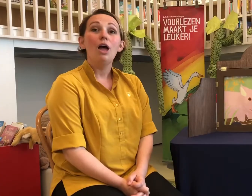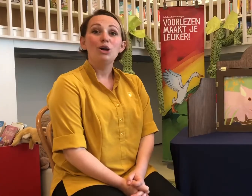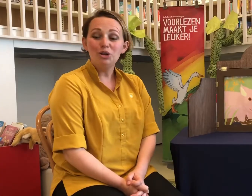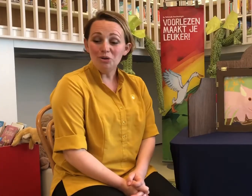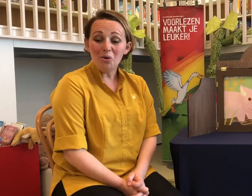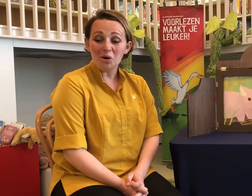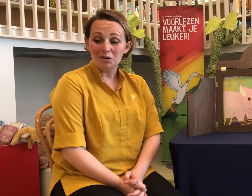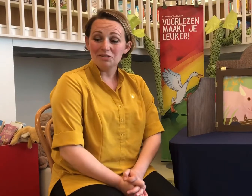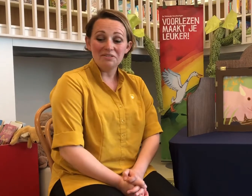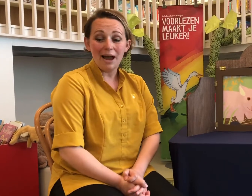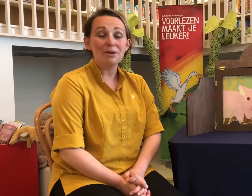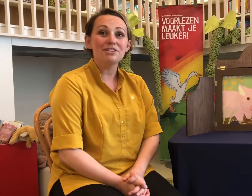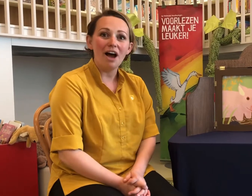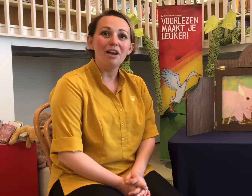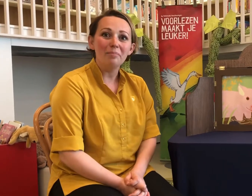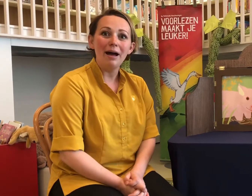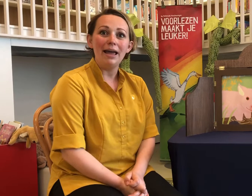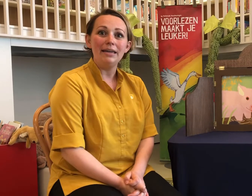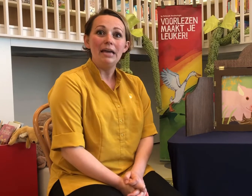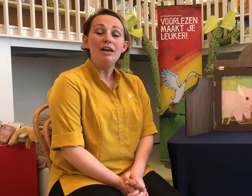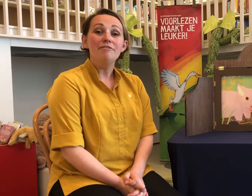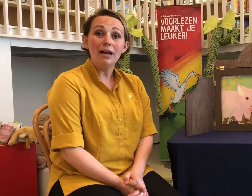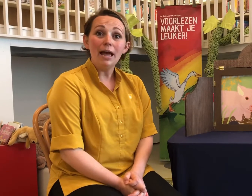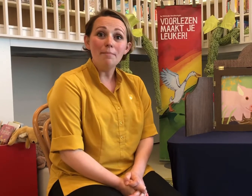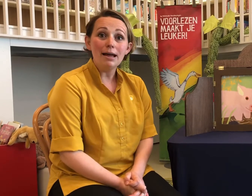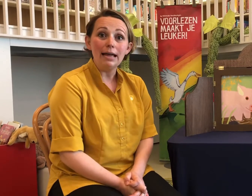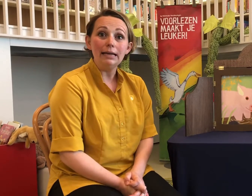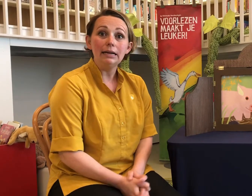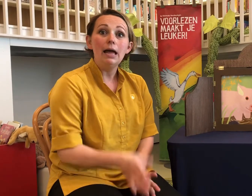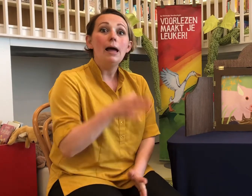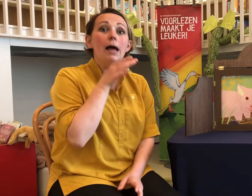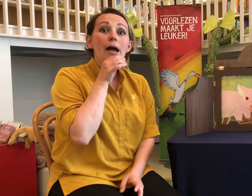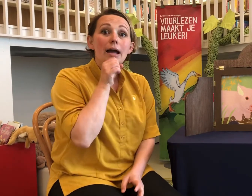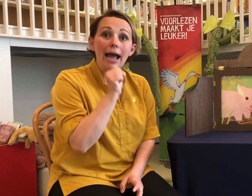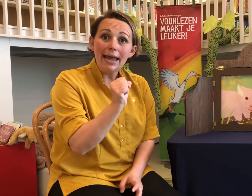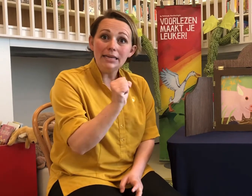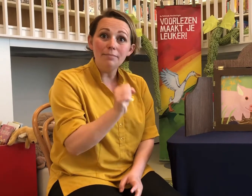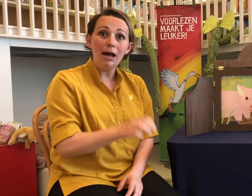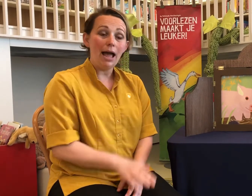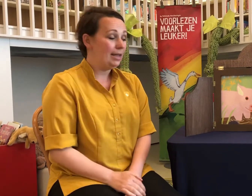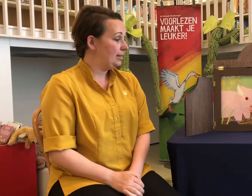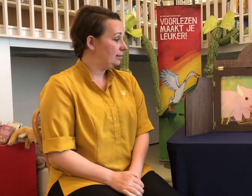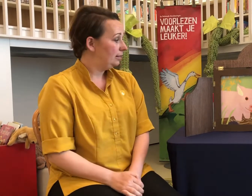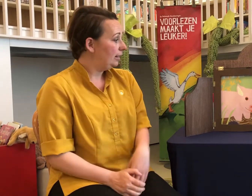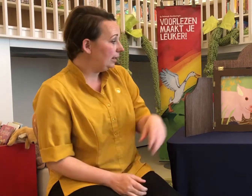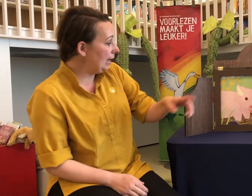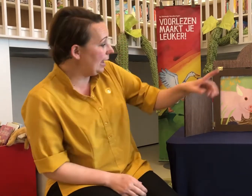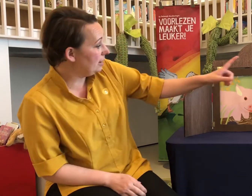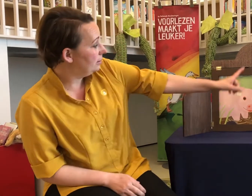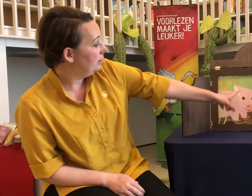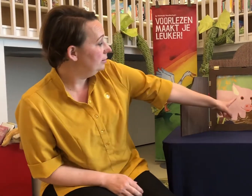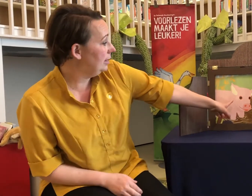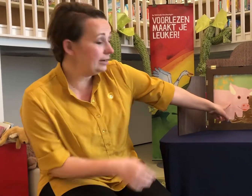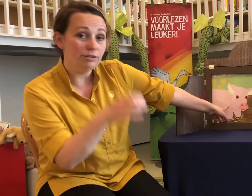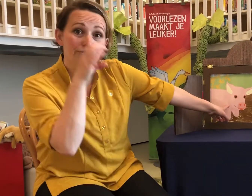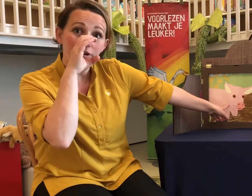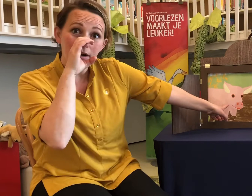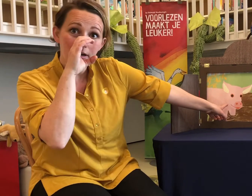Knor, zo juichen ze allebei. We hebben er een geitje bij. Kijk, daar is het varken